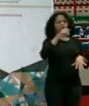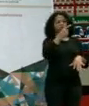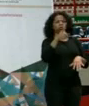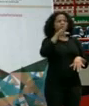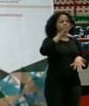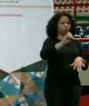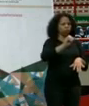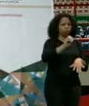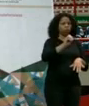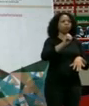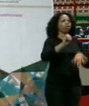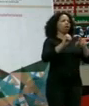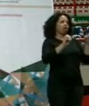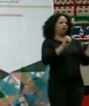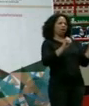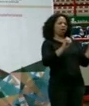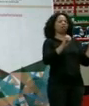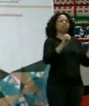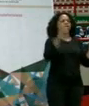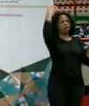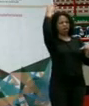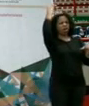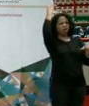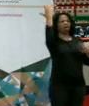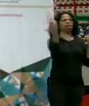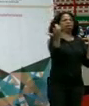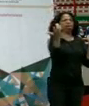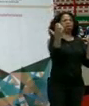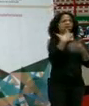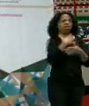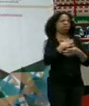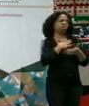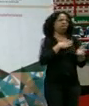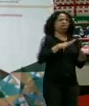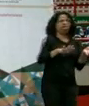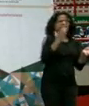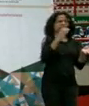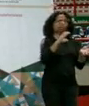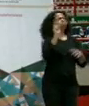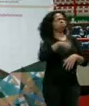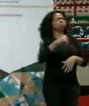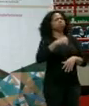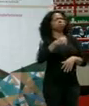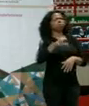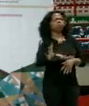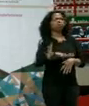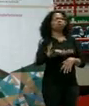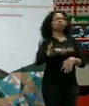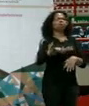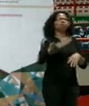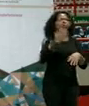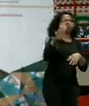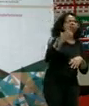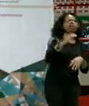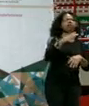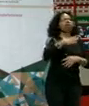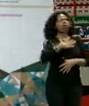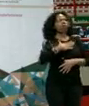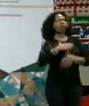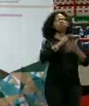rei, mas ele era um homem culto. Dom João gostava de ciências, Dom João gostava das artes, Dom João ele era um